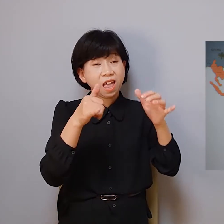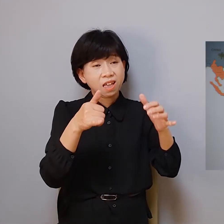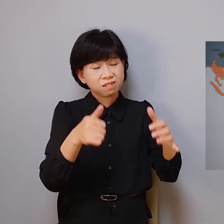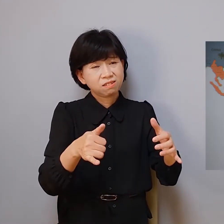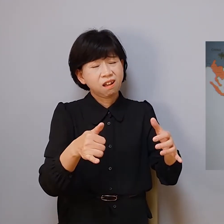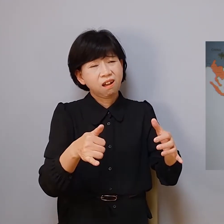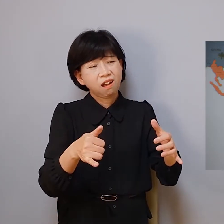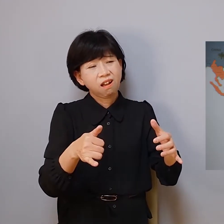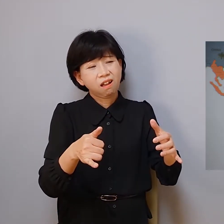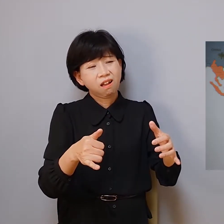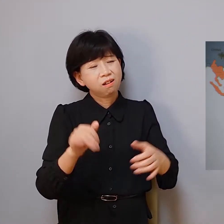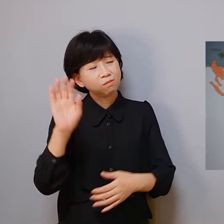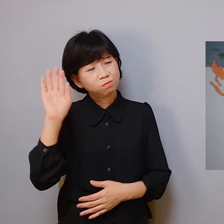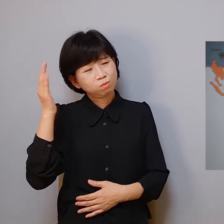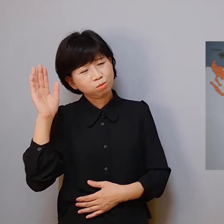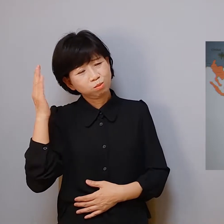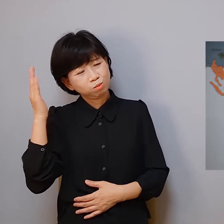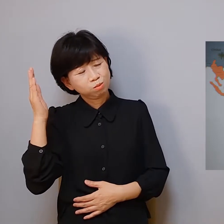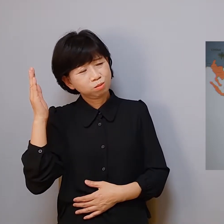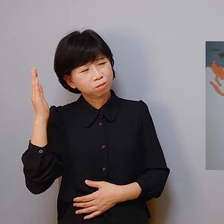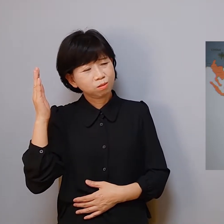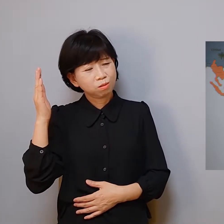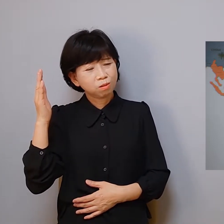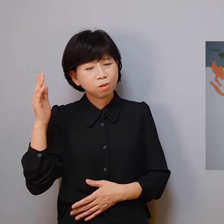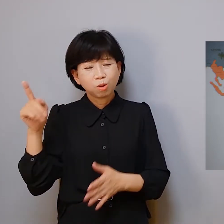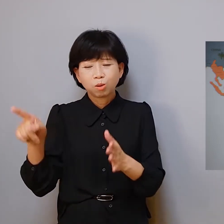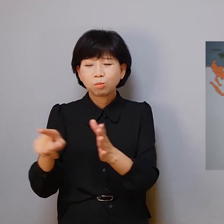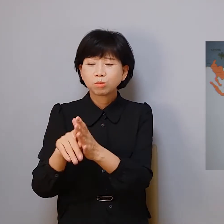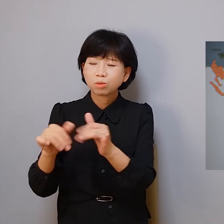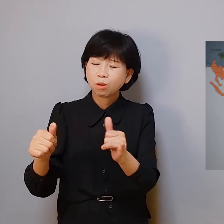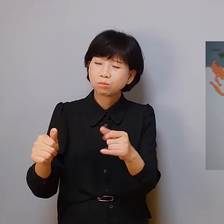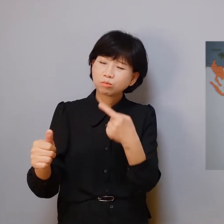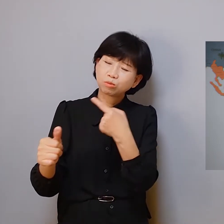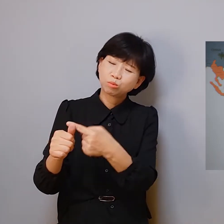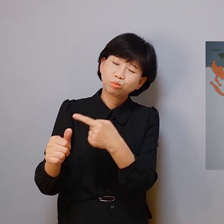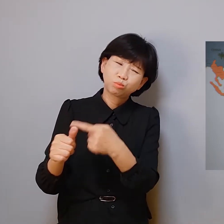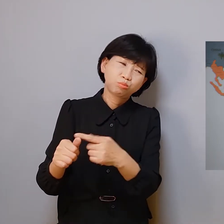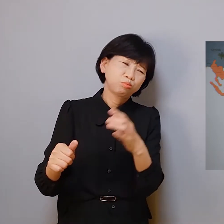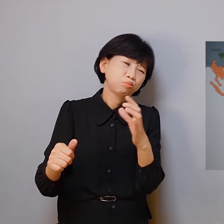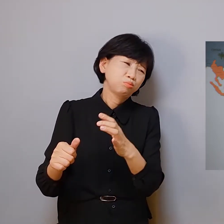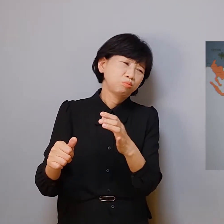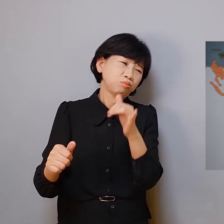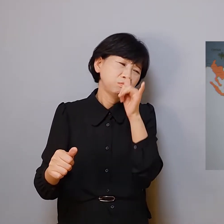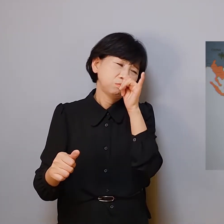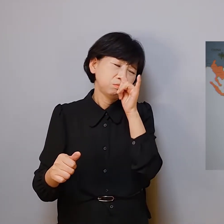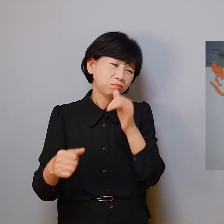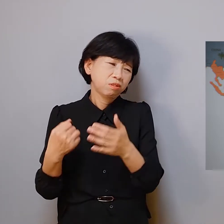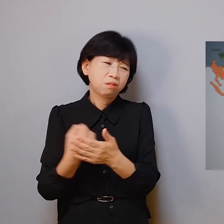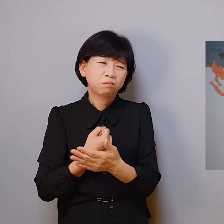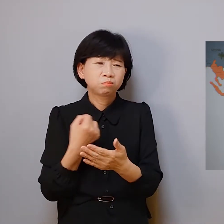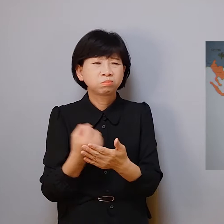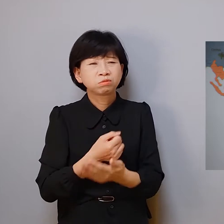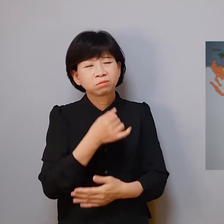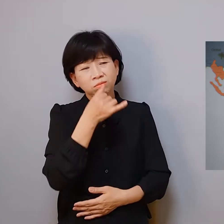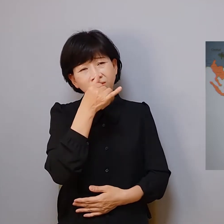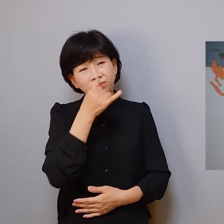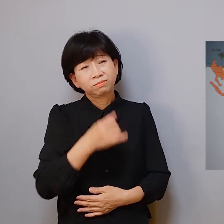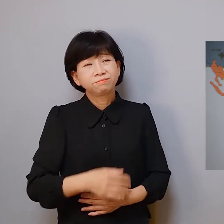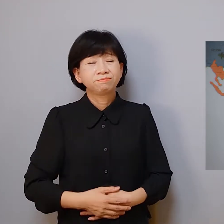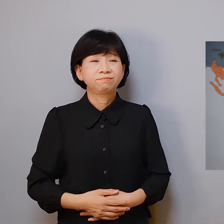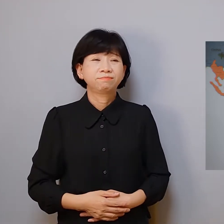세상이 요즘 우리를 조롱하고 있습니다. 웃을 일은 아니지만 참